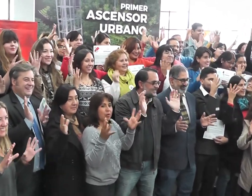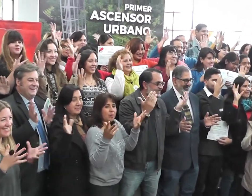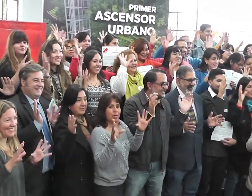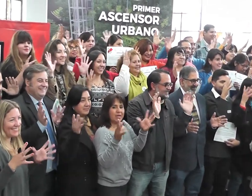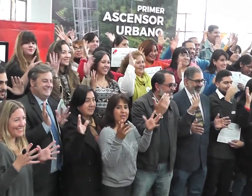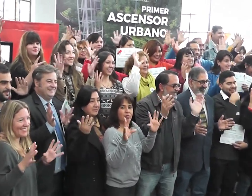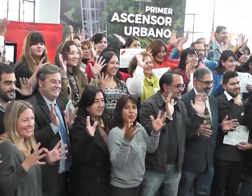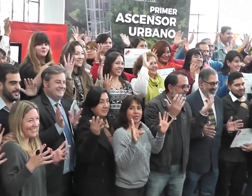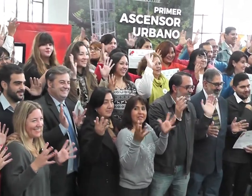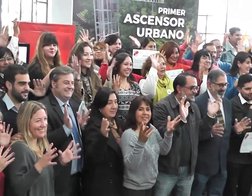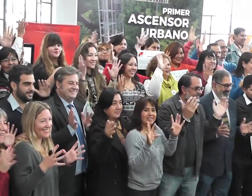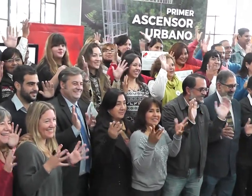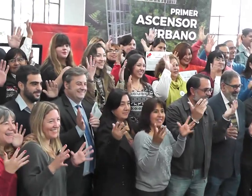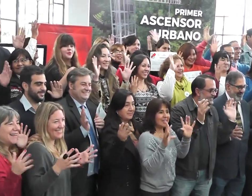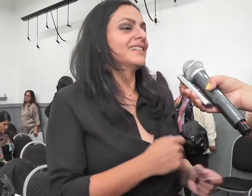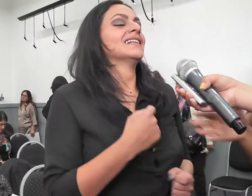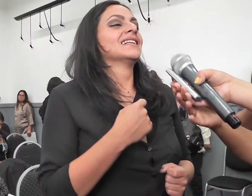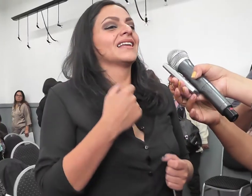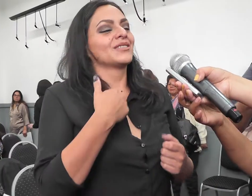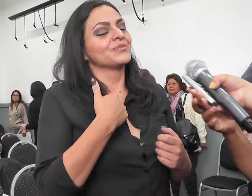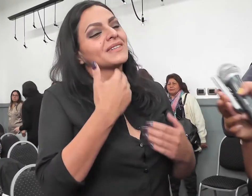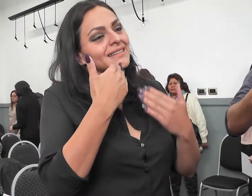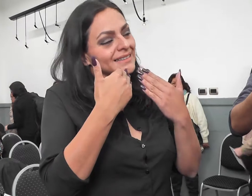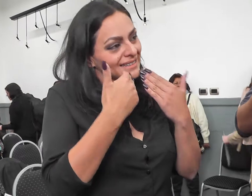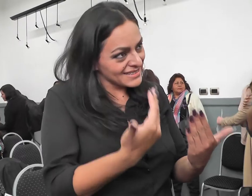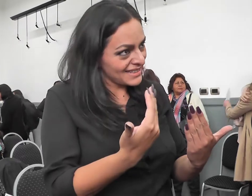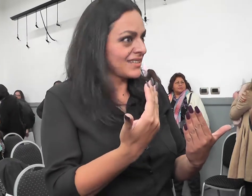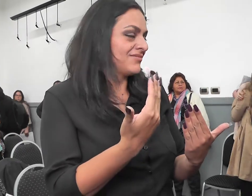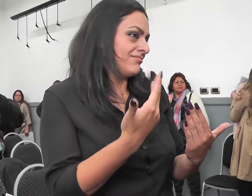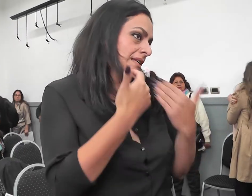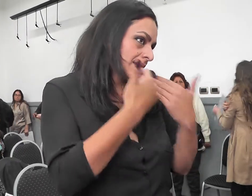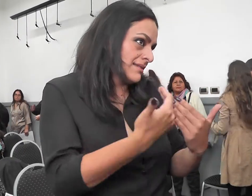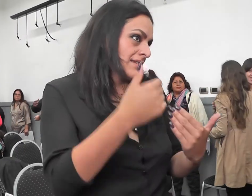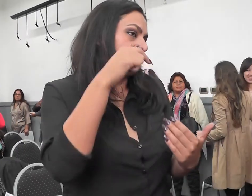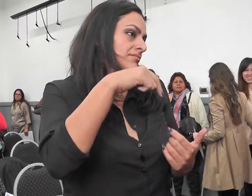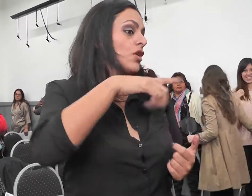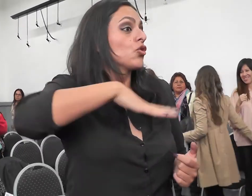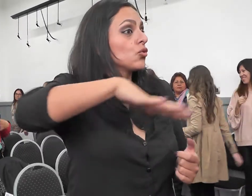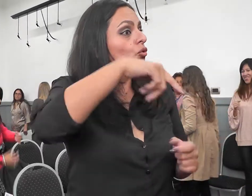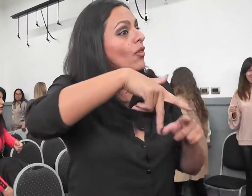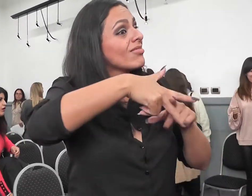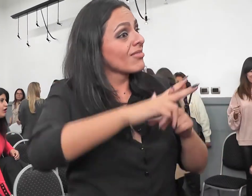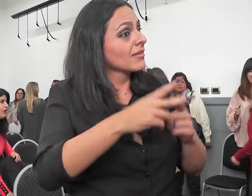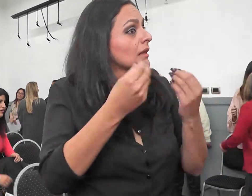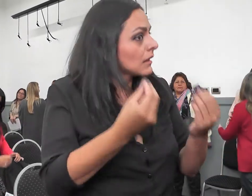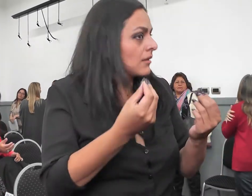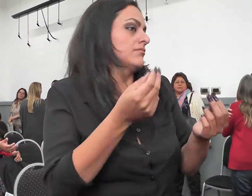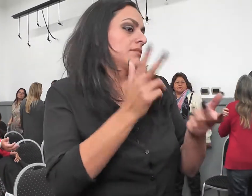profesores que son sordos. Así es. Gracias, primero, a todas las